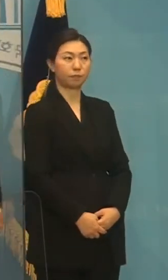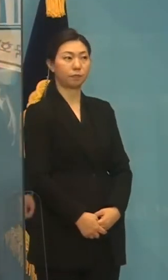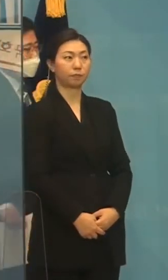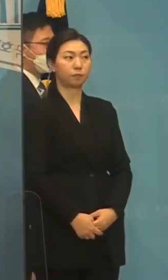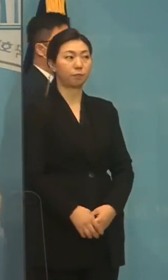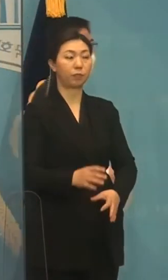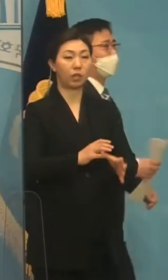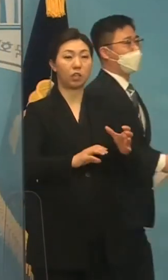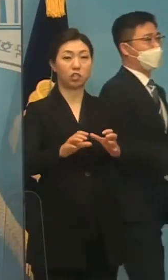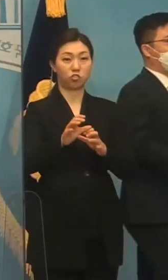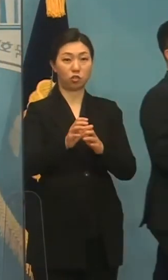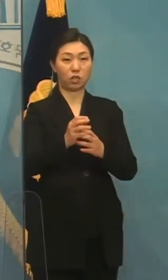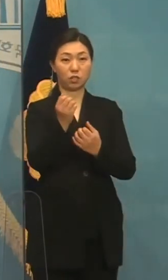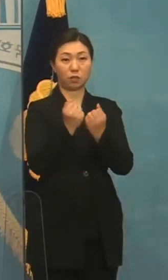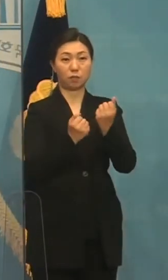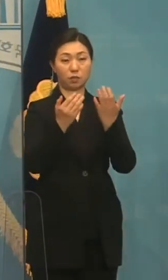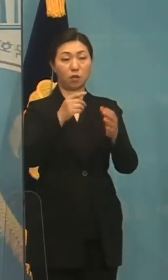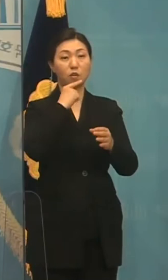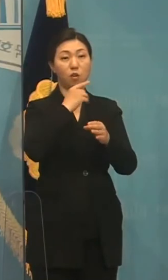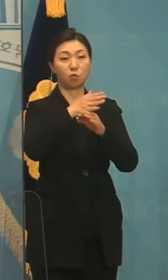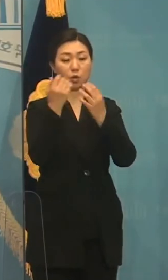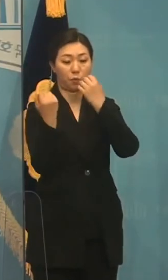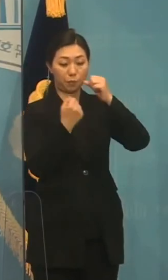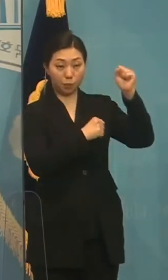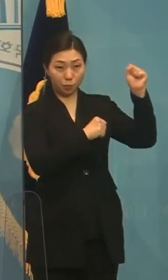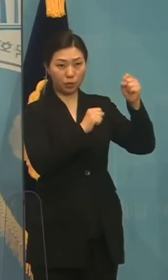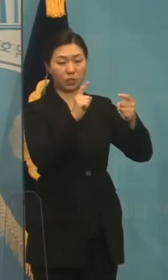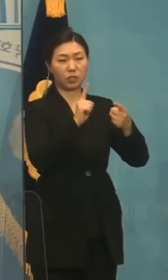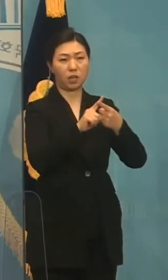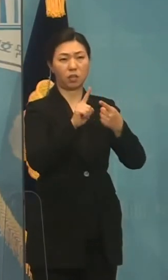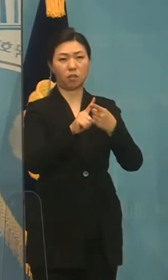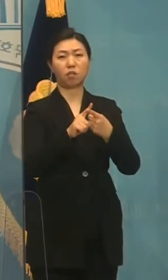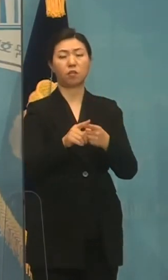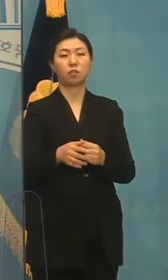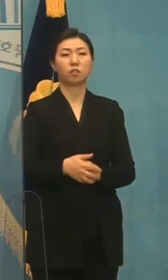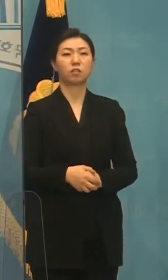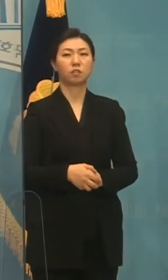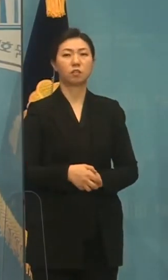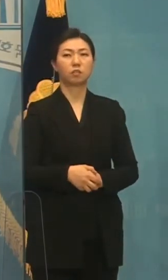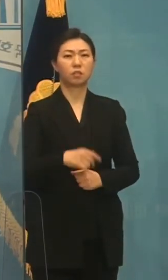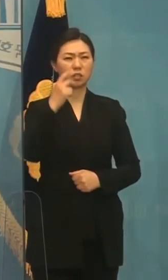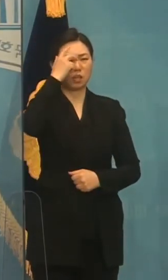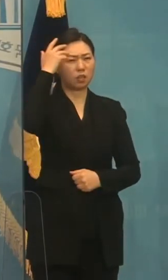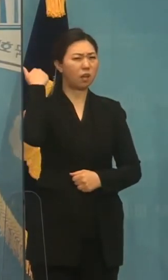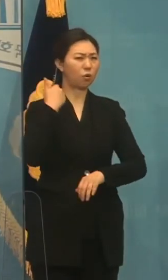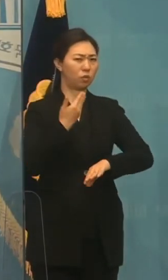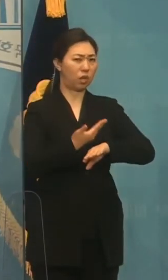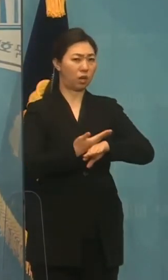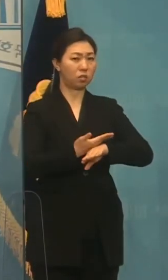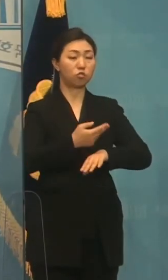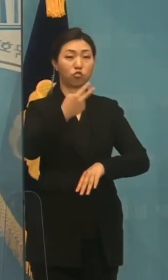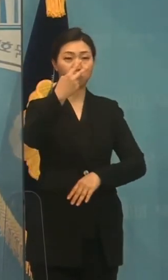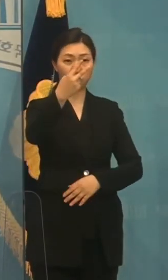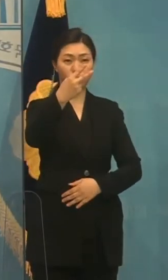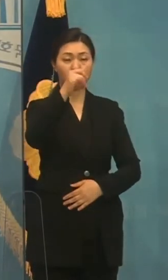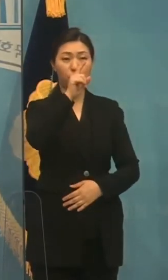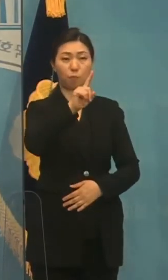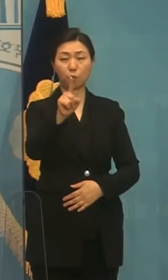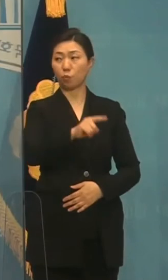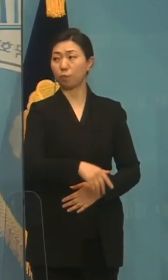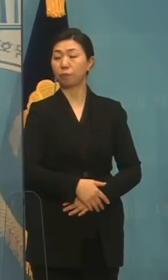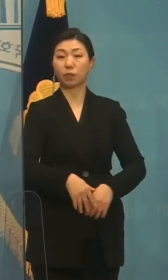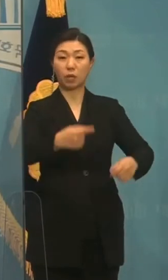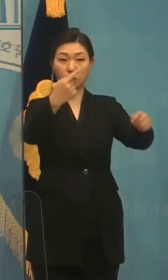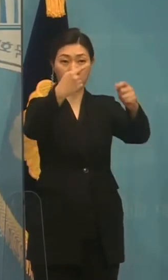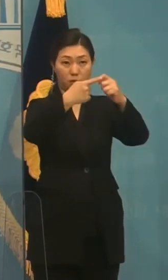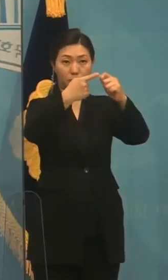예, 추가 이번에 탈북 기순 사건에 대해서 의미가 과거와 다른 두 가지만 제가 말씀드리겠습니다. 첫 번째는